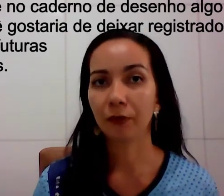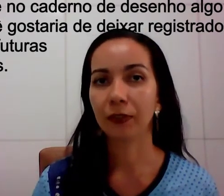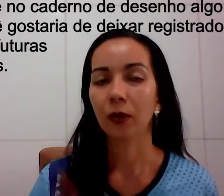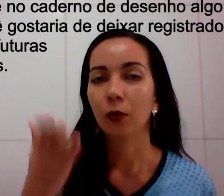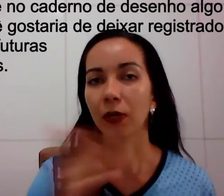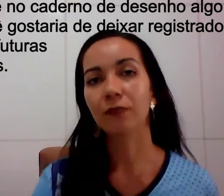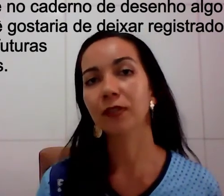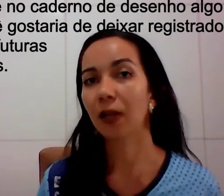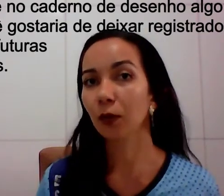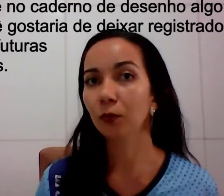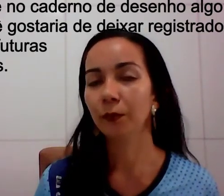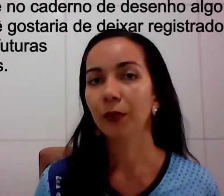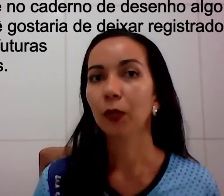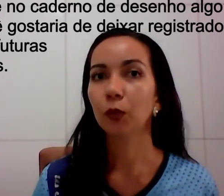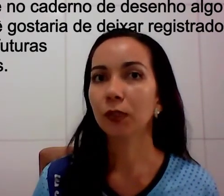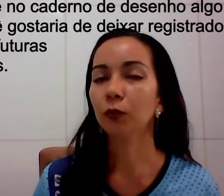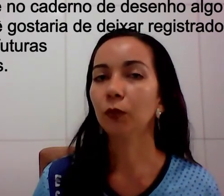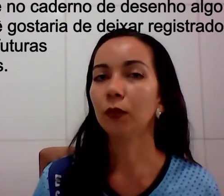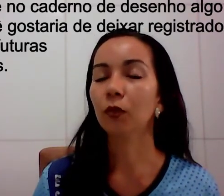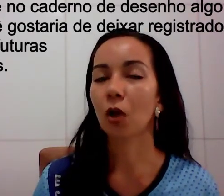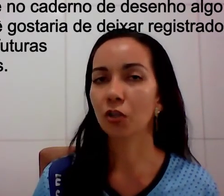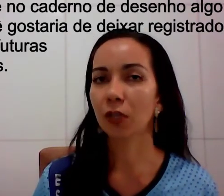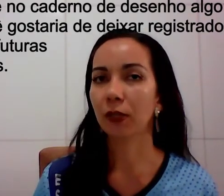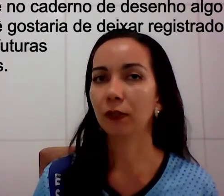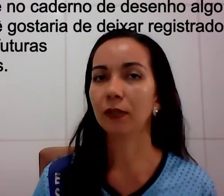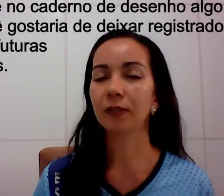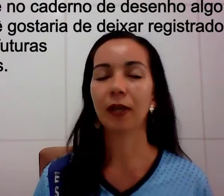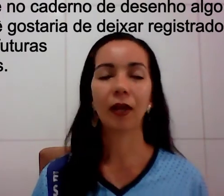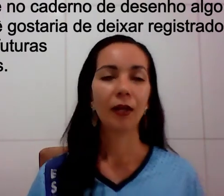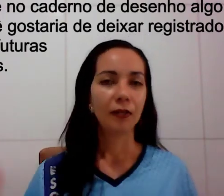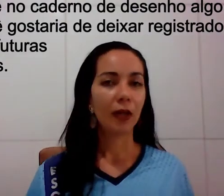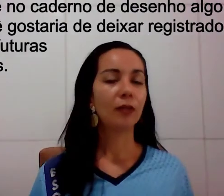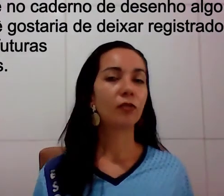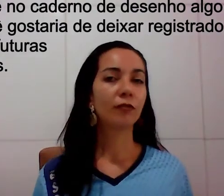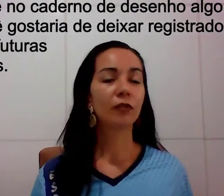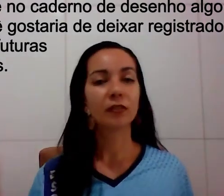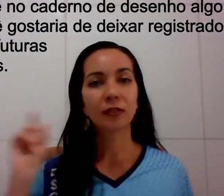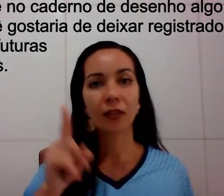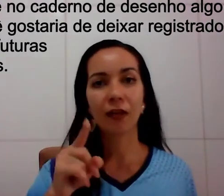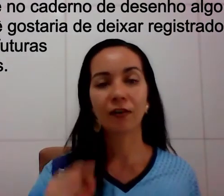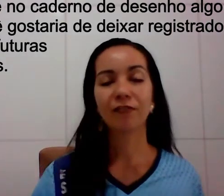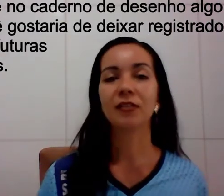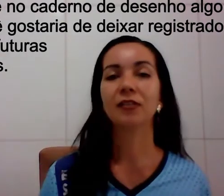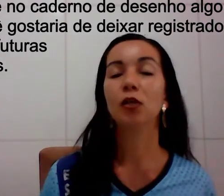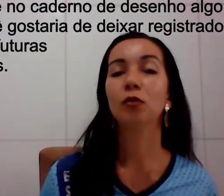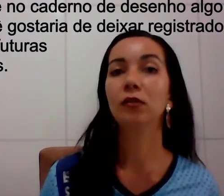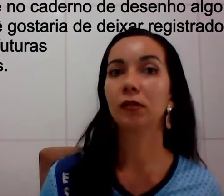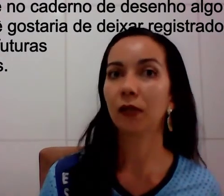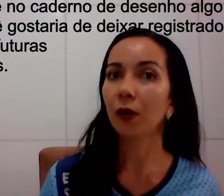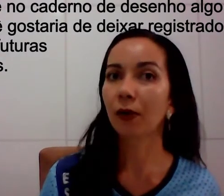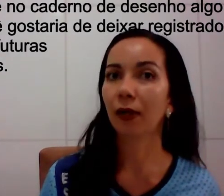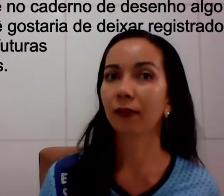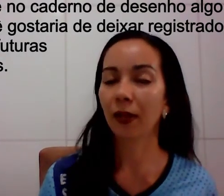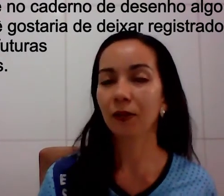vida? O que é que você, aluno do segundo ano, gostaria de desenhar? E é isso que você vai fazer no seu caderno